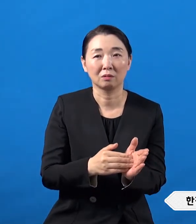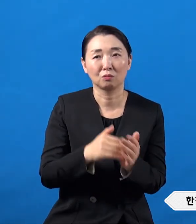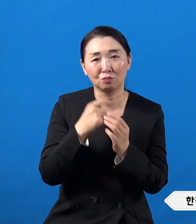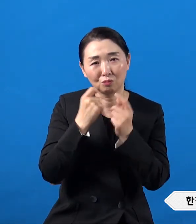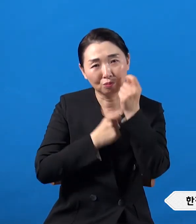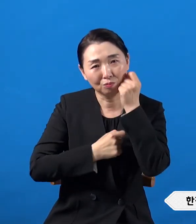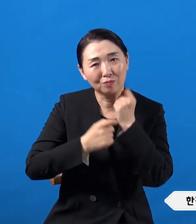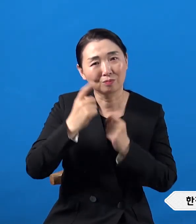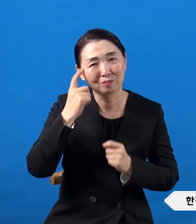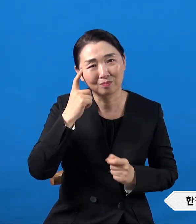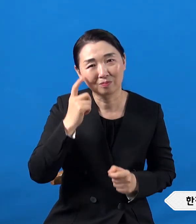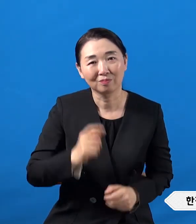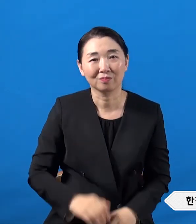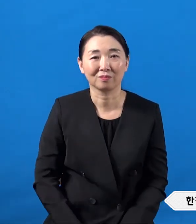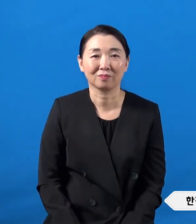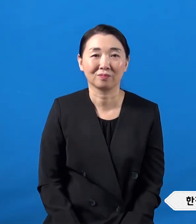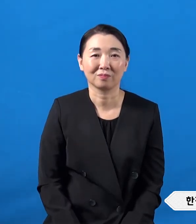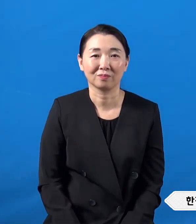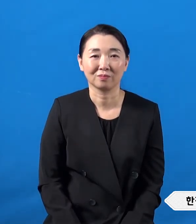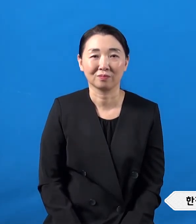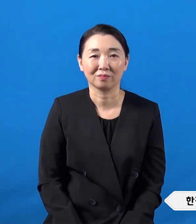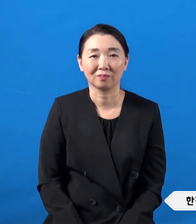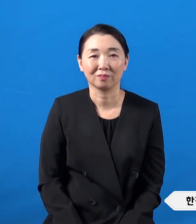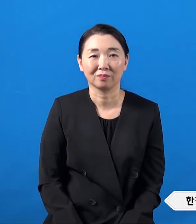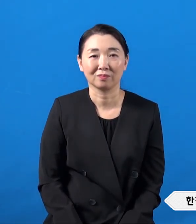그렇게 눈물이 나는지,